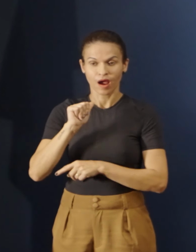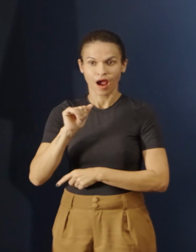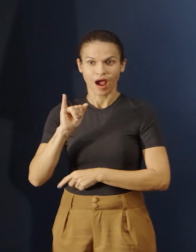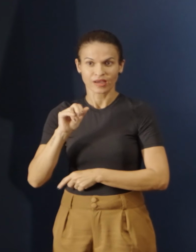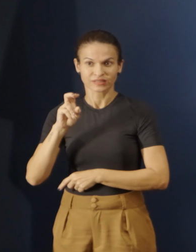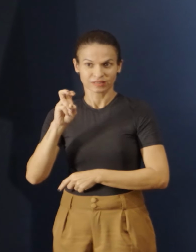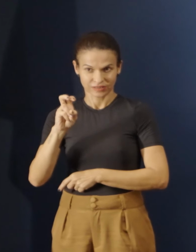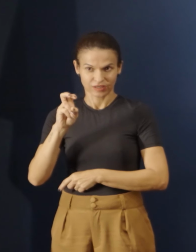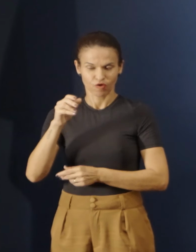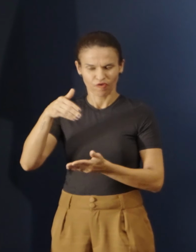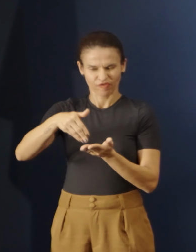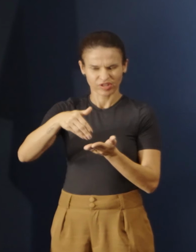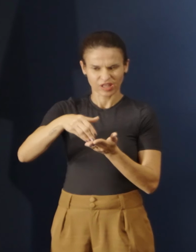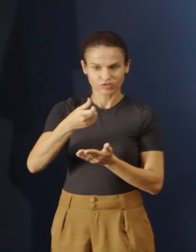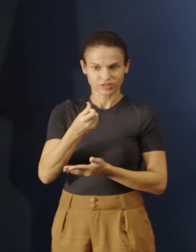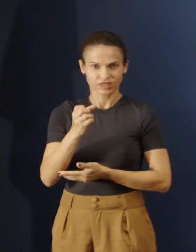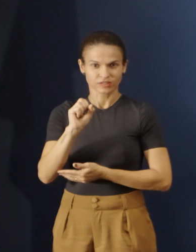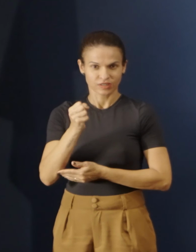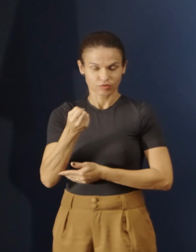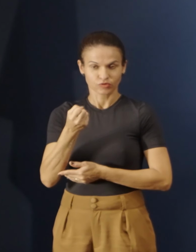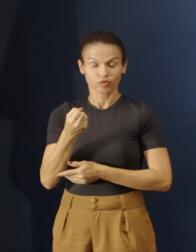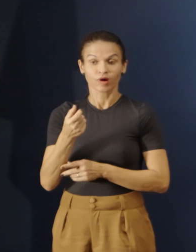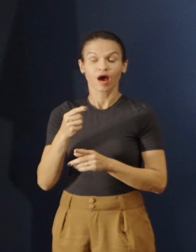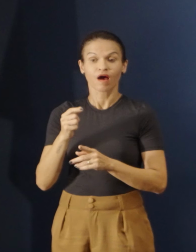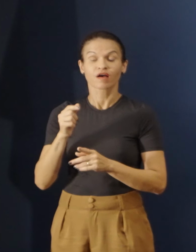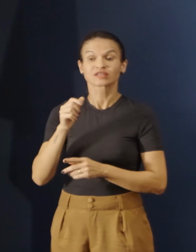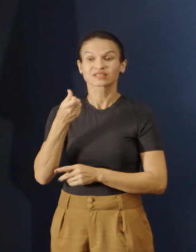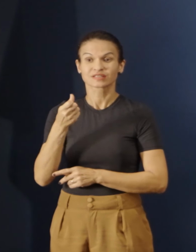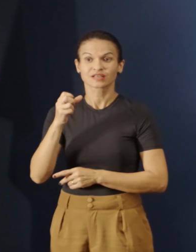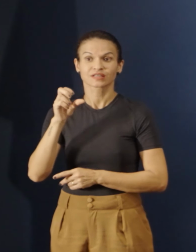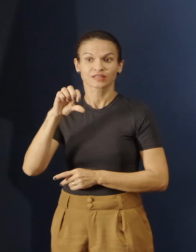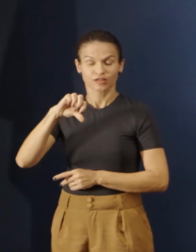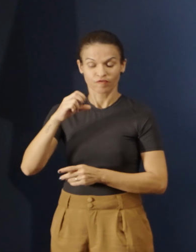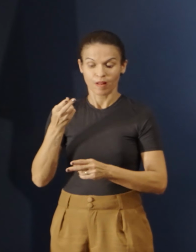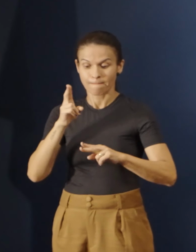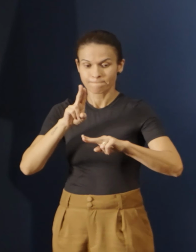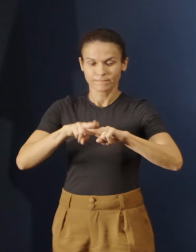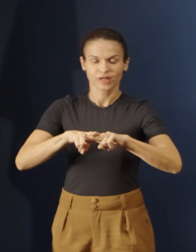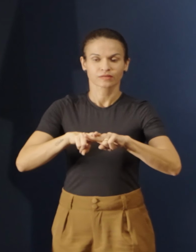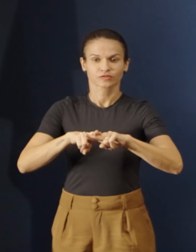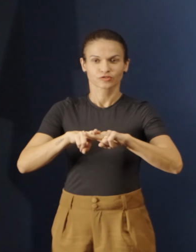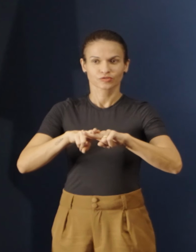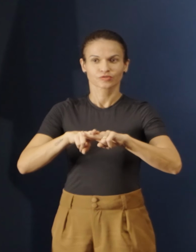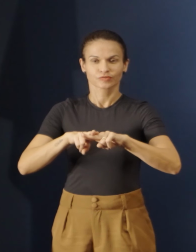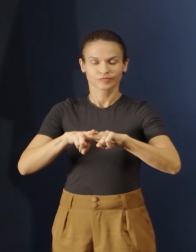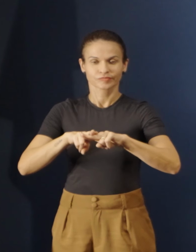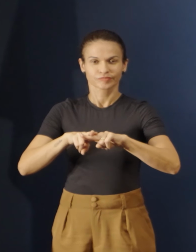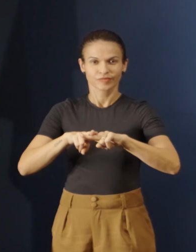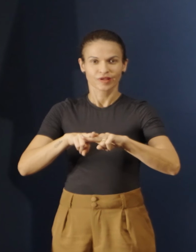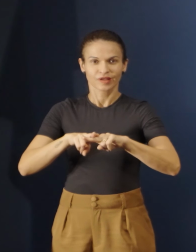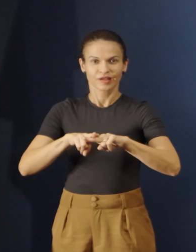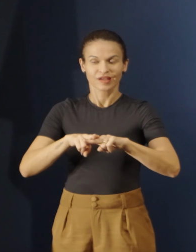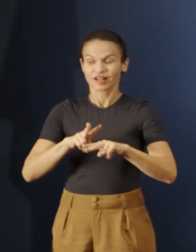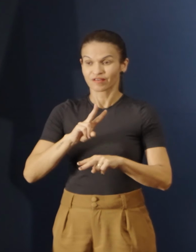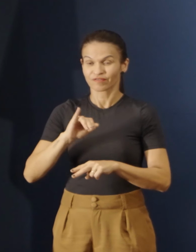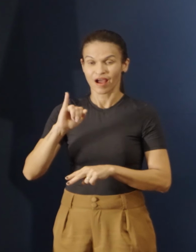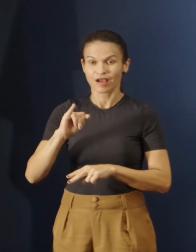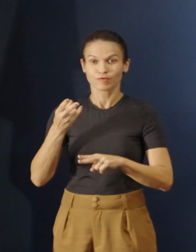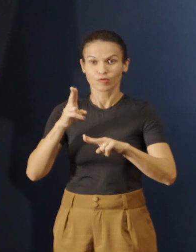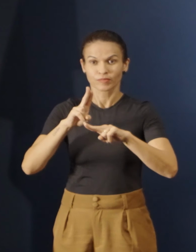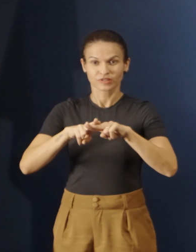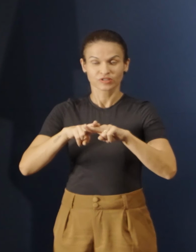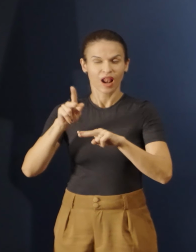AI-5, final de 68. Em 69, o Frei Beto é preso. E nisso que ele é preso, ele vai para o presídio Tiradentes, lá